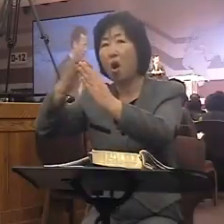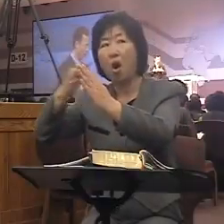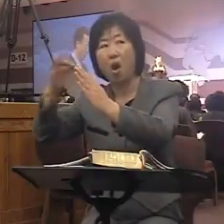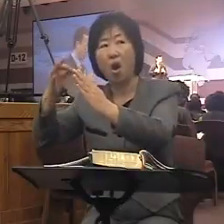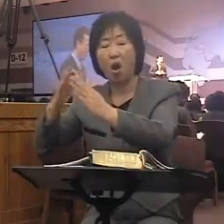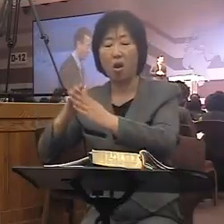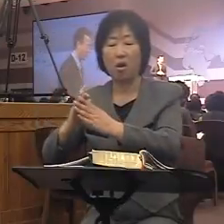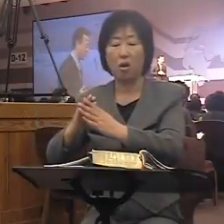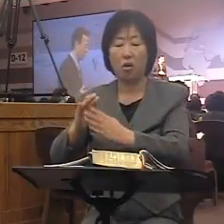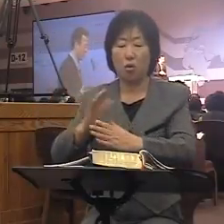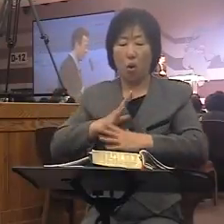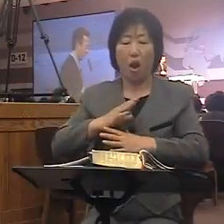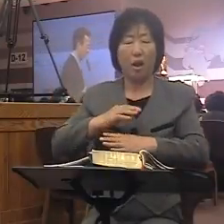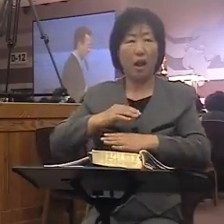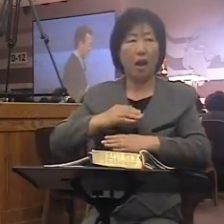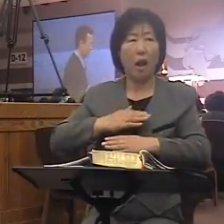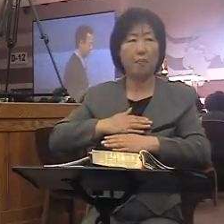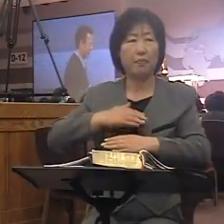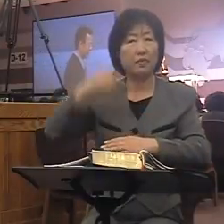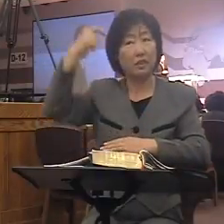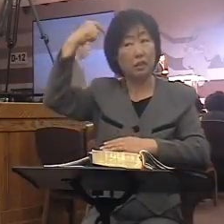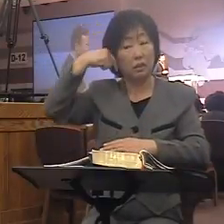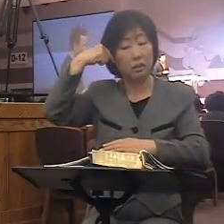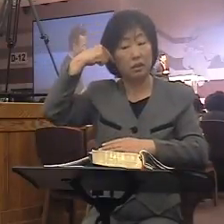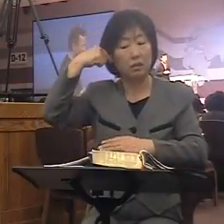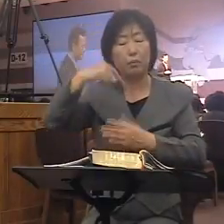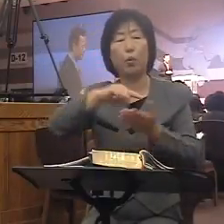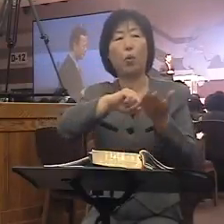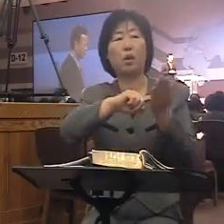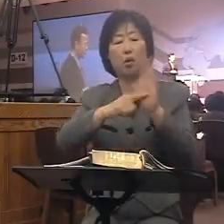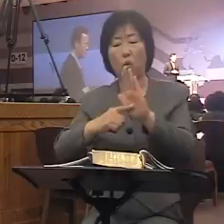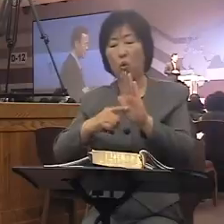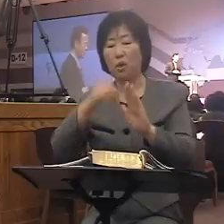그의 놀라운 감정을 표현하고 있습니다.